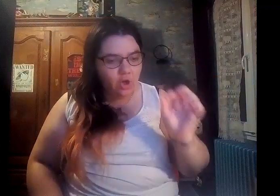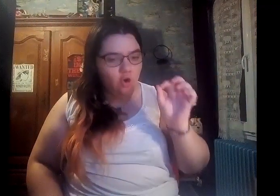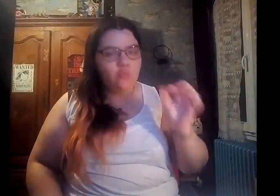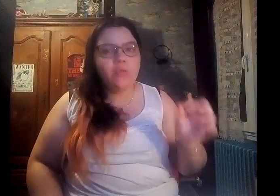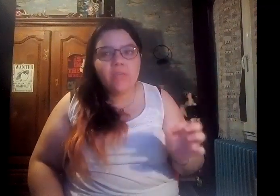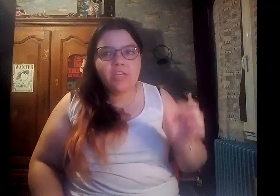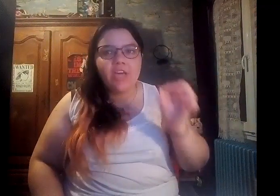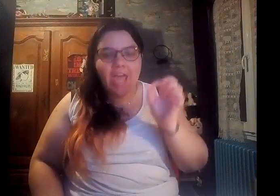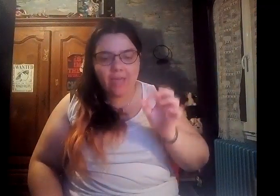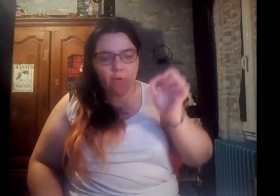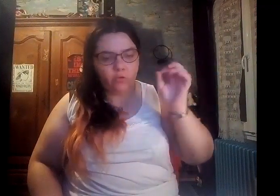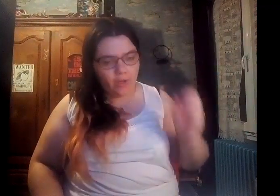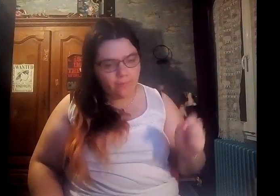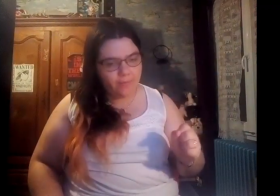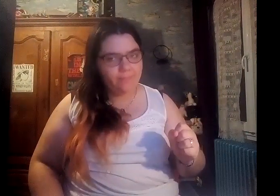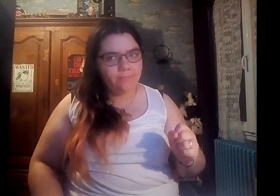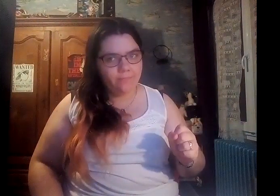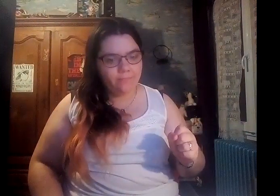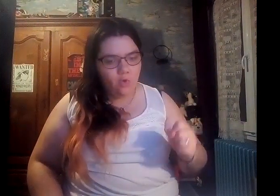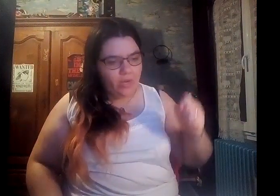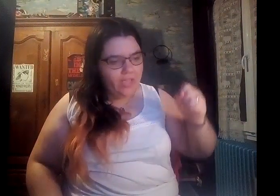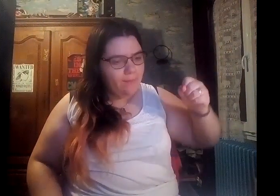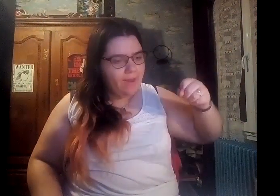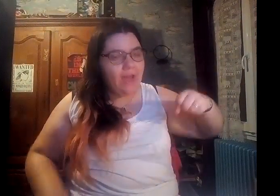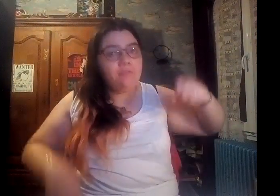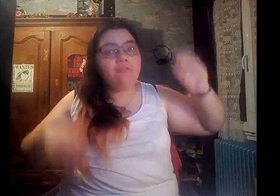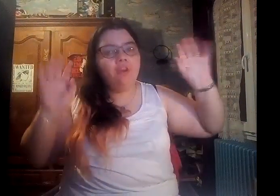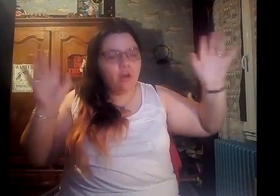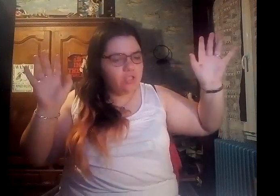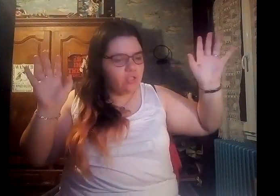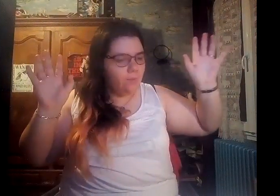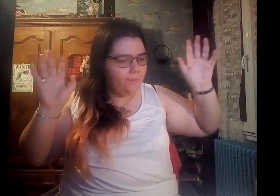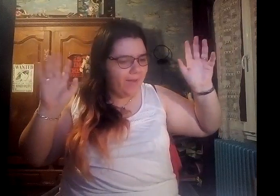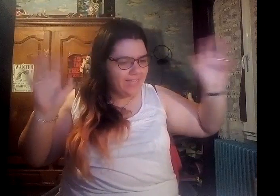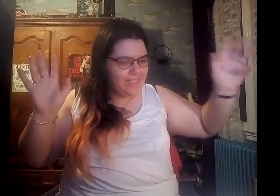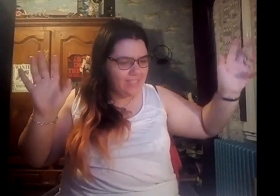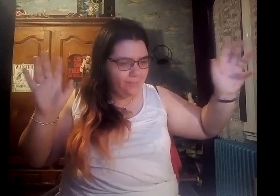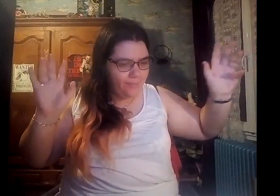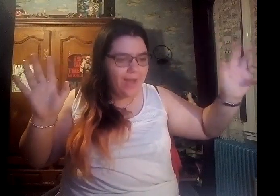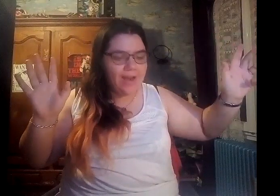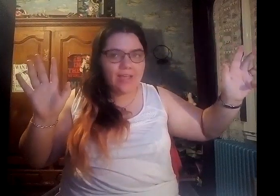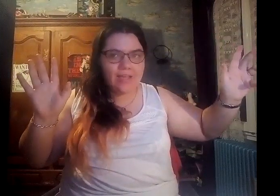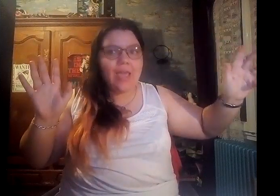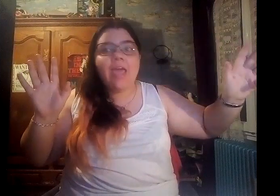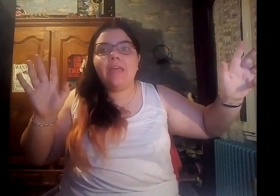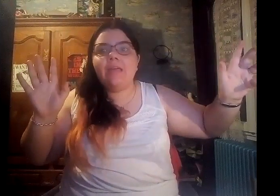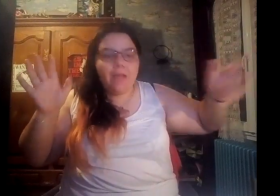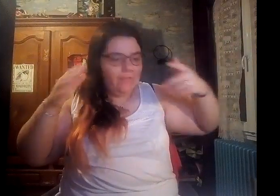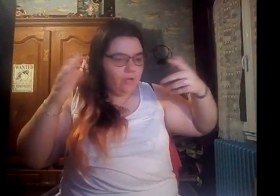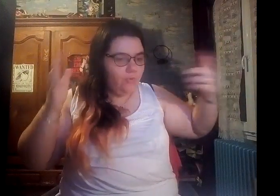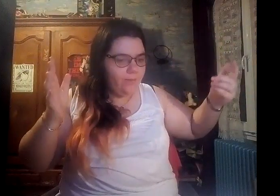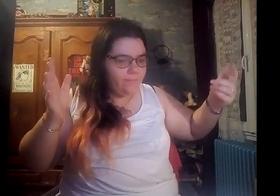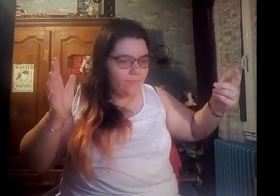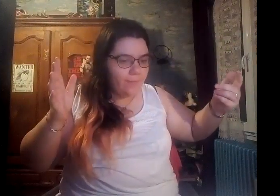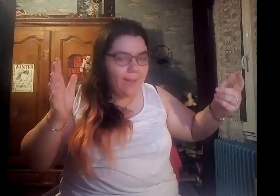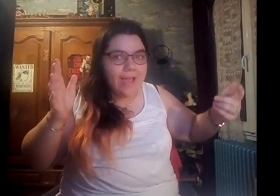le mimique est ben on trap William est la force principale est avec lui et ben